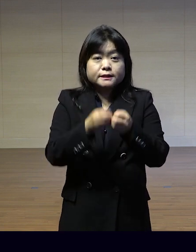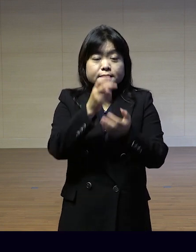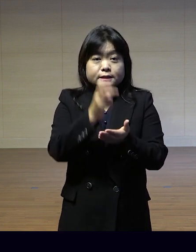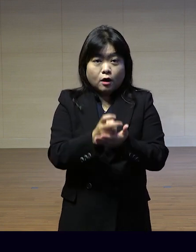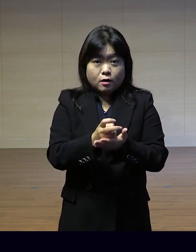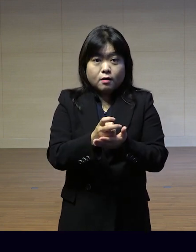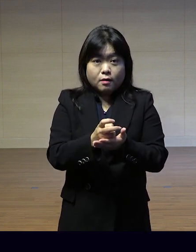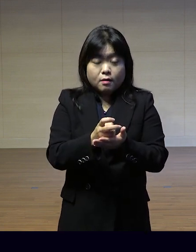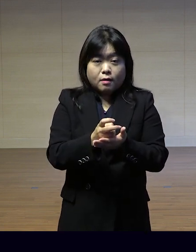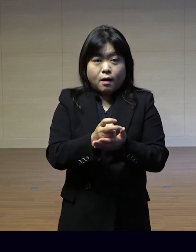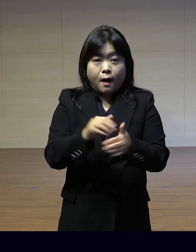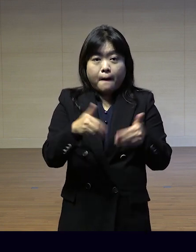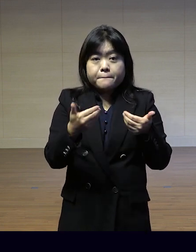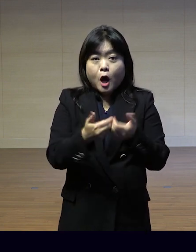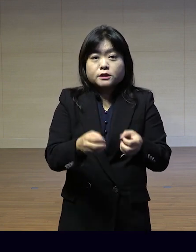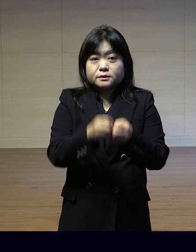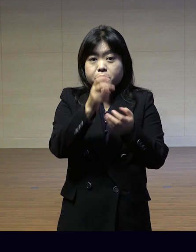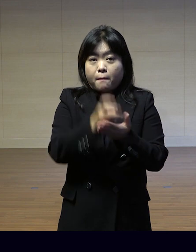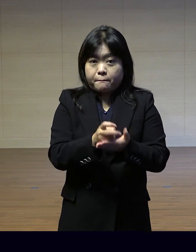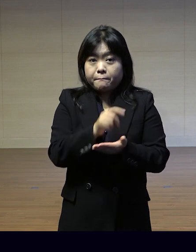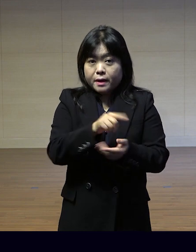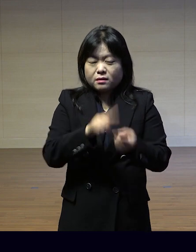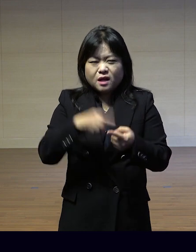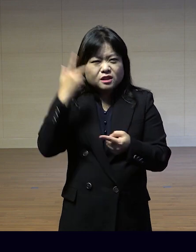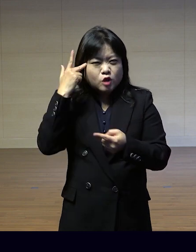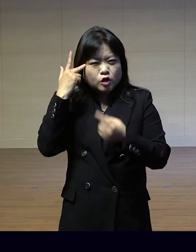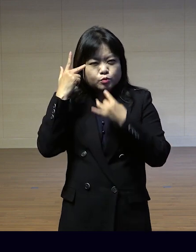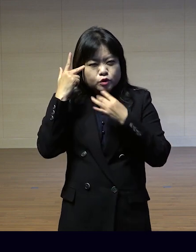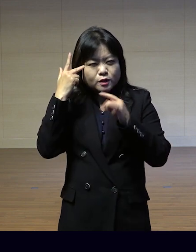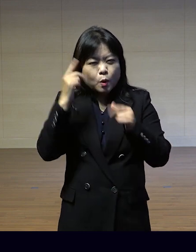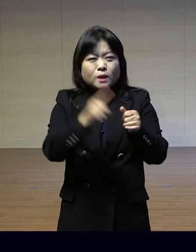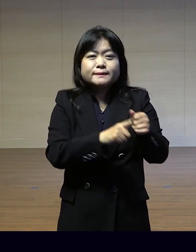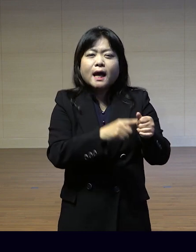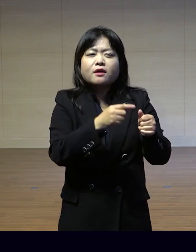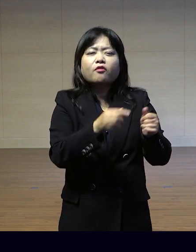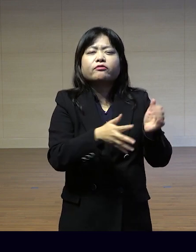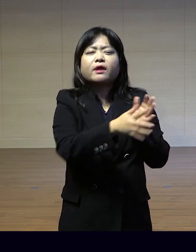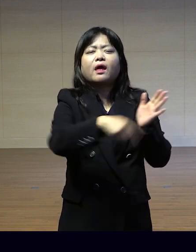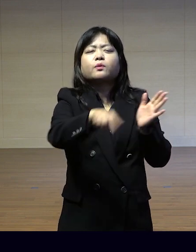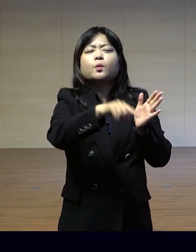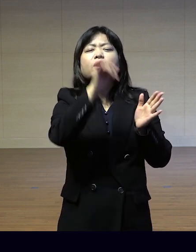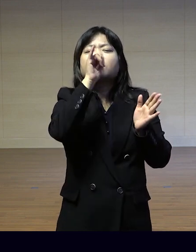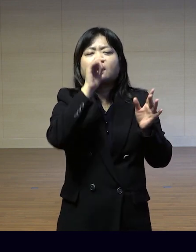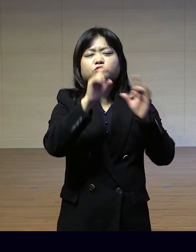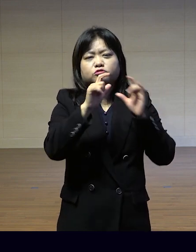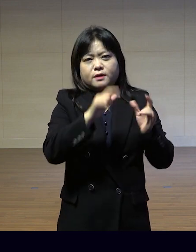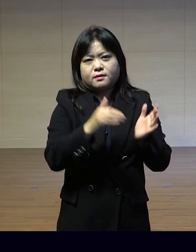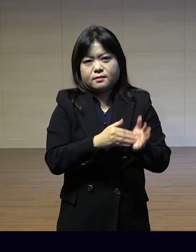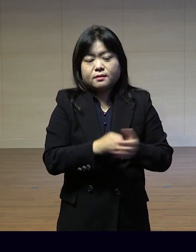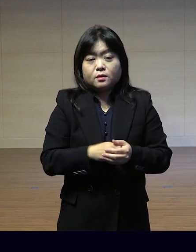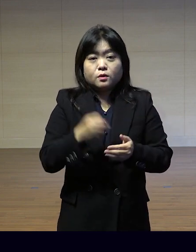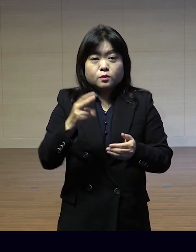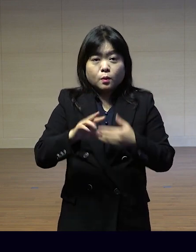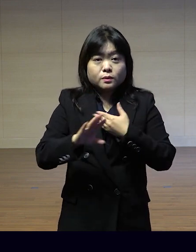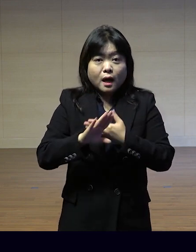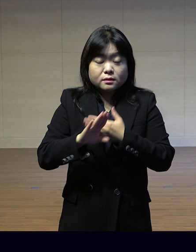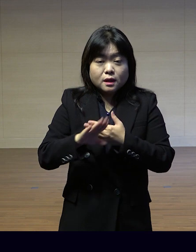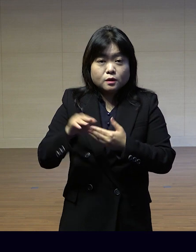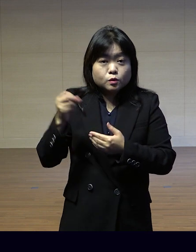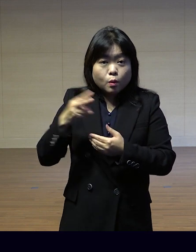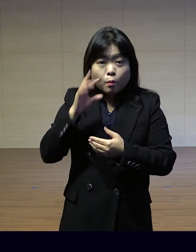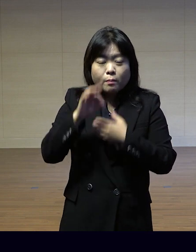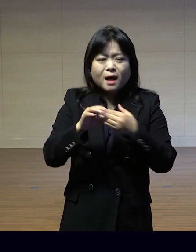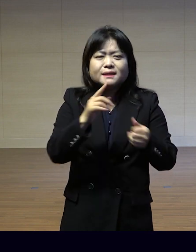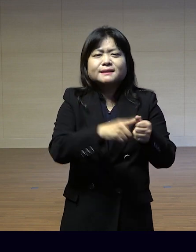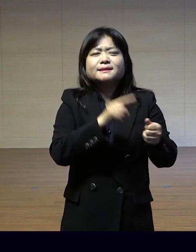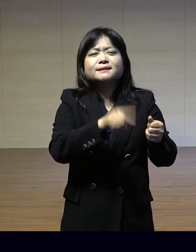방법, 변증법이라고 하는 것은 정신계뿐만 아니라 자연계에도 있다 이렇게 주장을 하고요. 다른 한편에서 보면 자연이라고